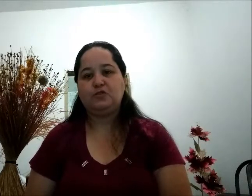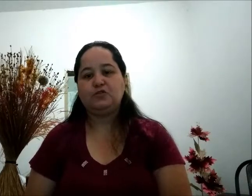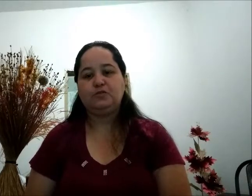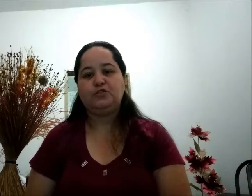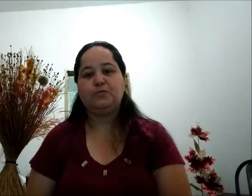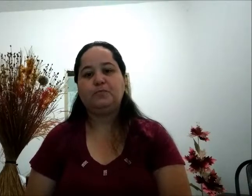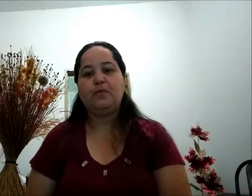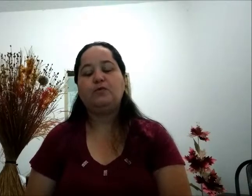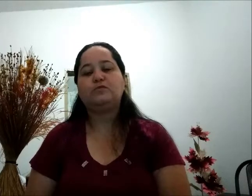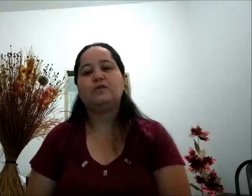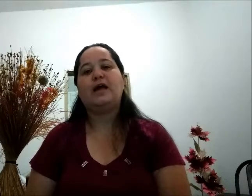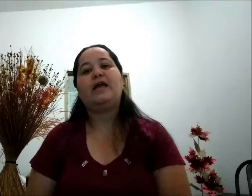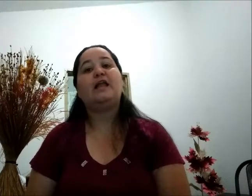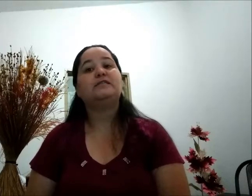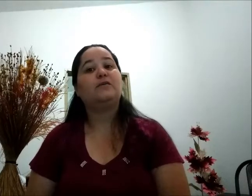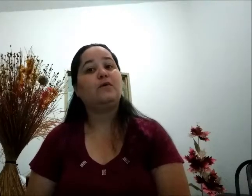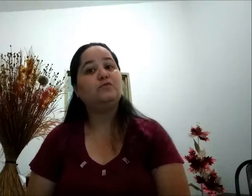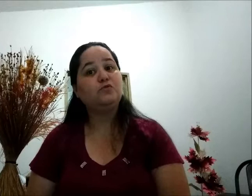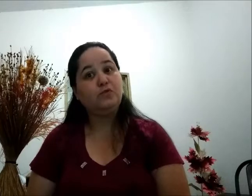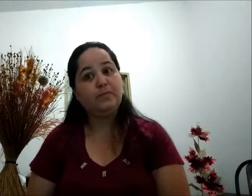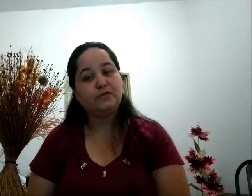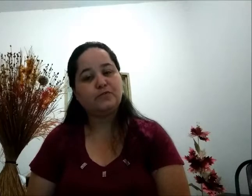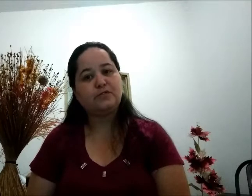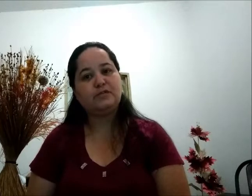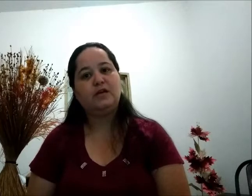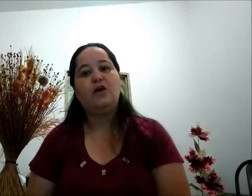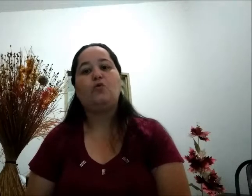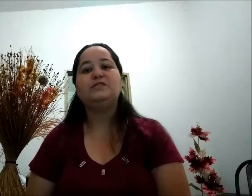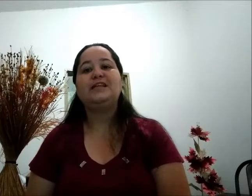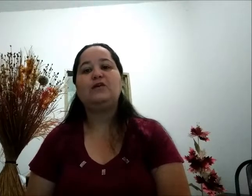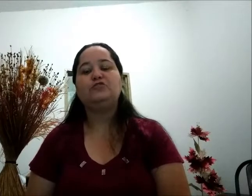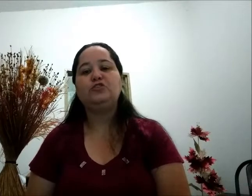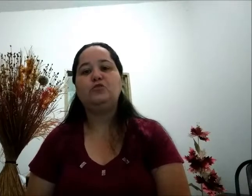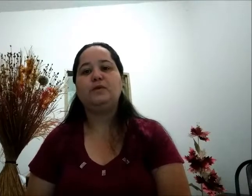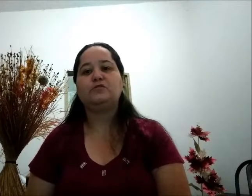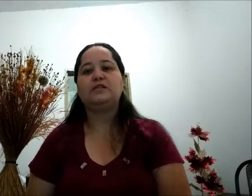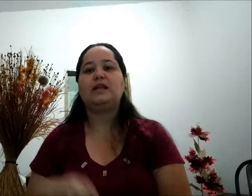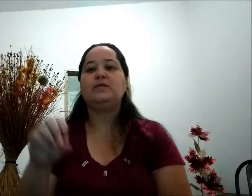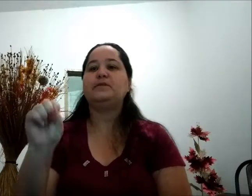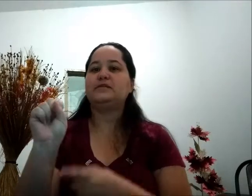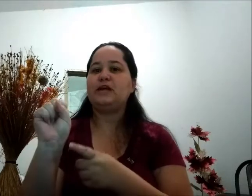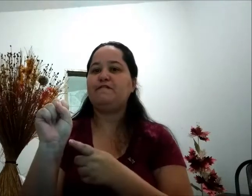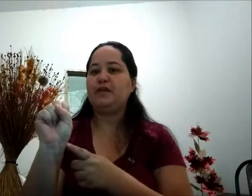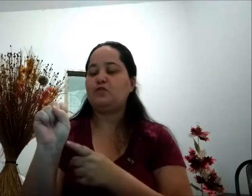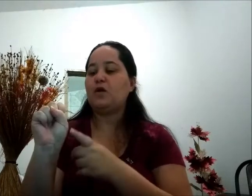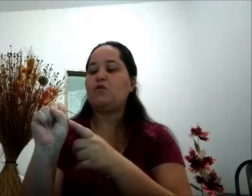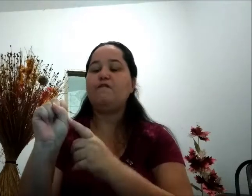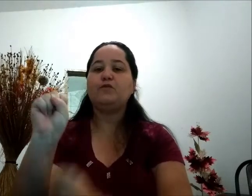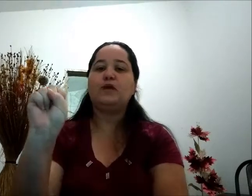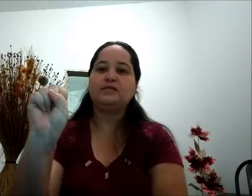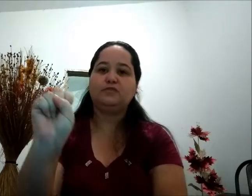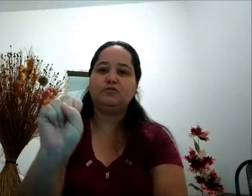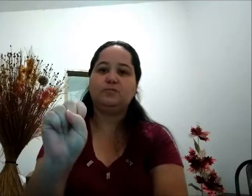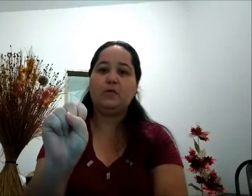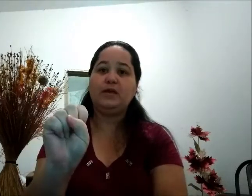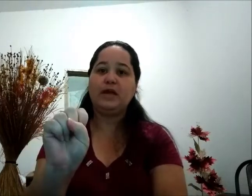nosso último ponto, é em relação aos números. O sinal de números na Libras é feito com a configuração de mão em